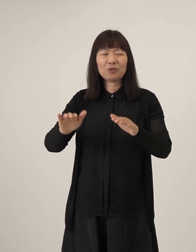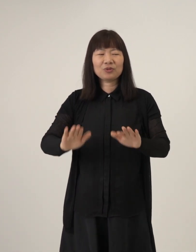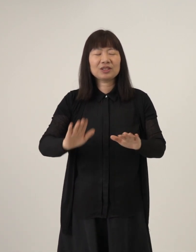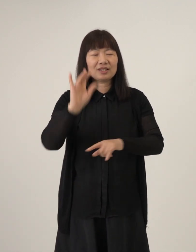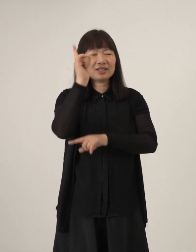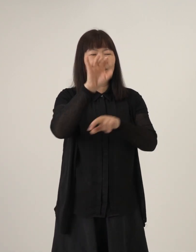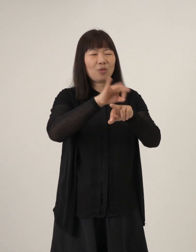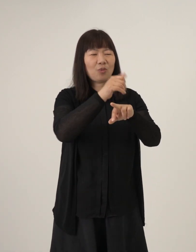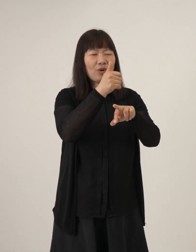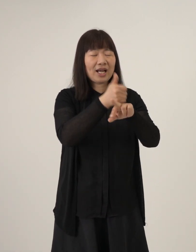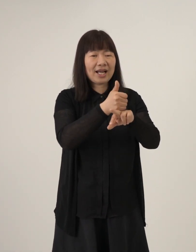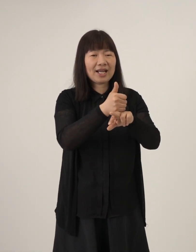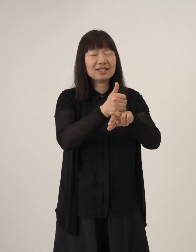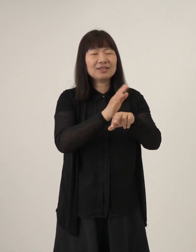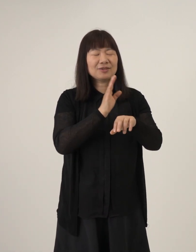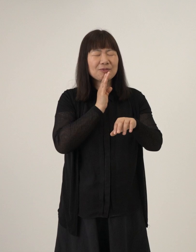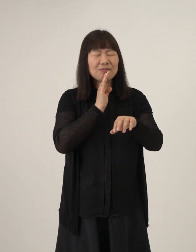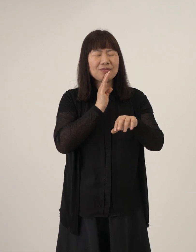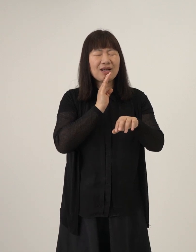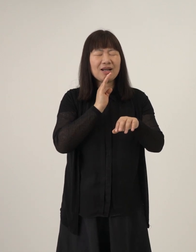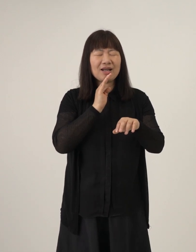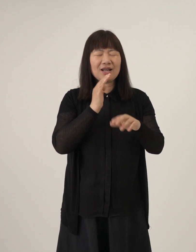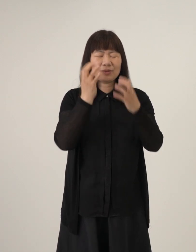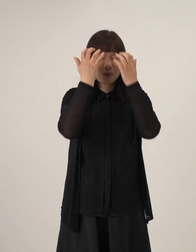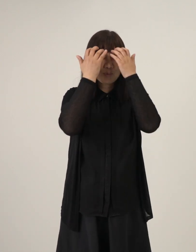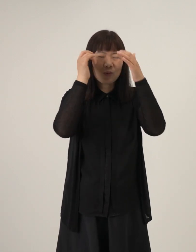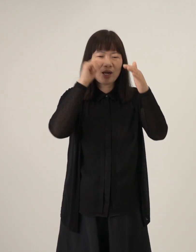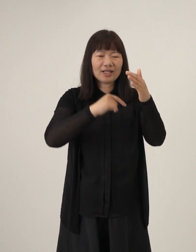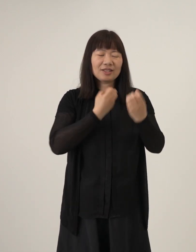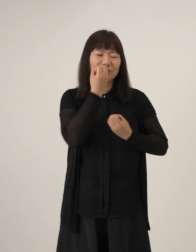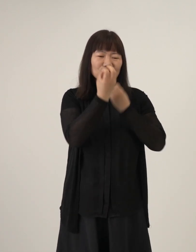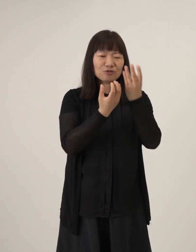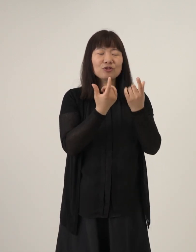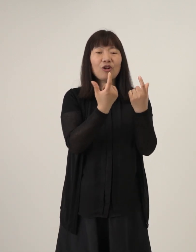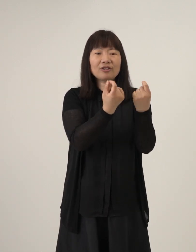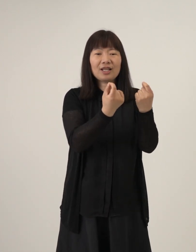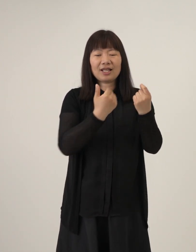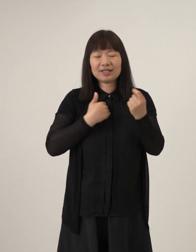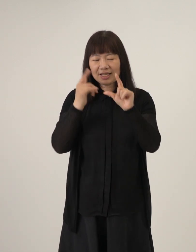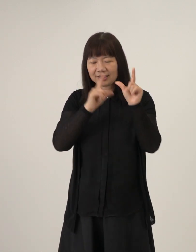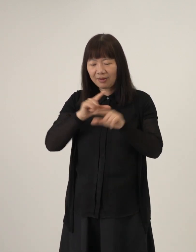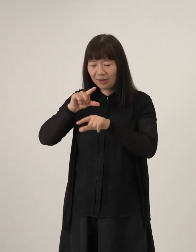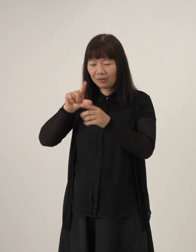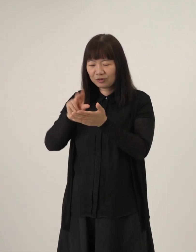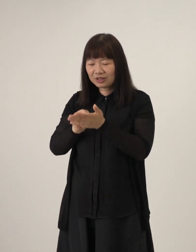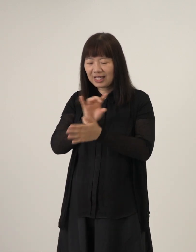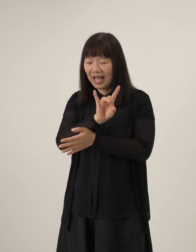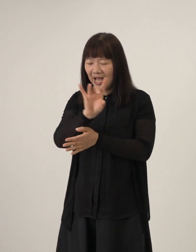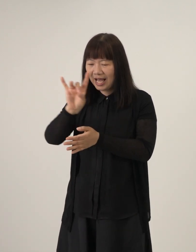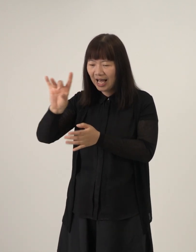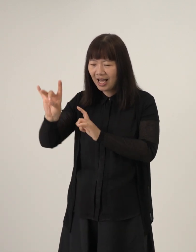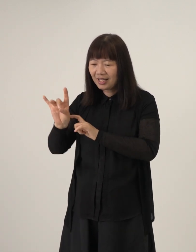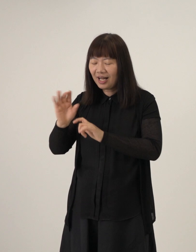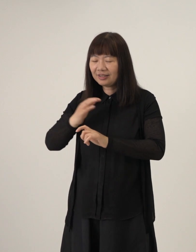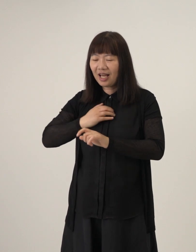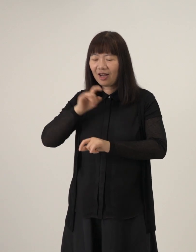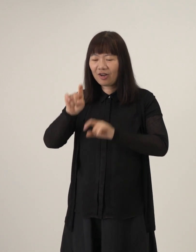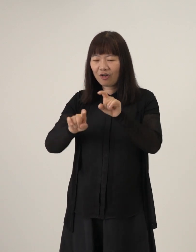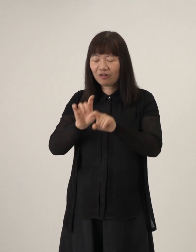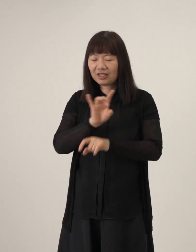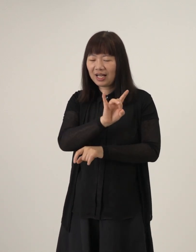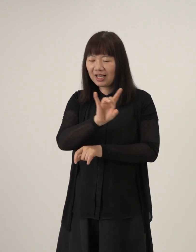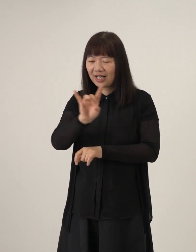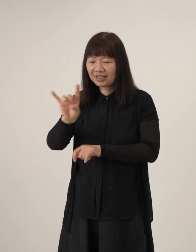다윗의 짙은 절규처럼 오늘 내 삶의 문제까지, 내 한 걸음 한